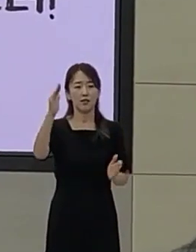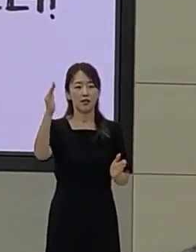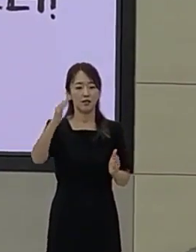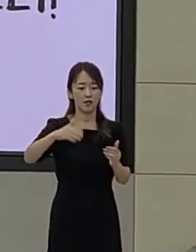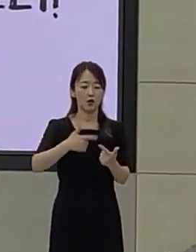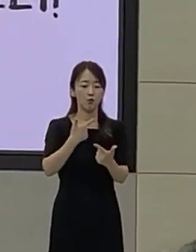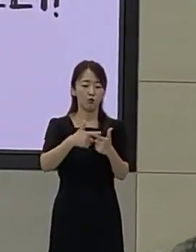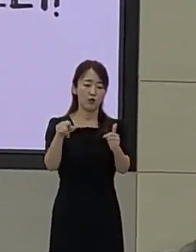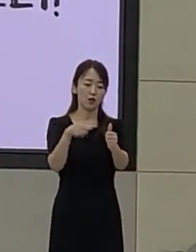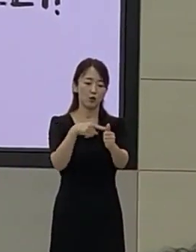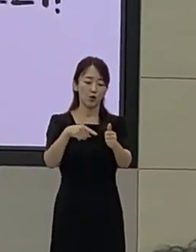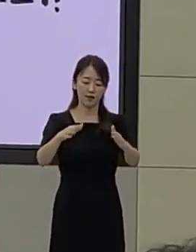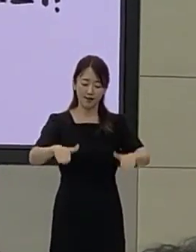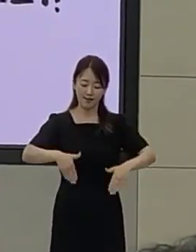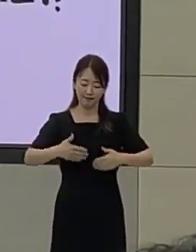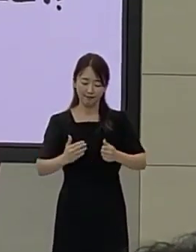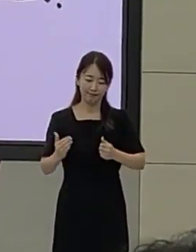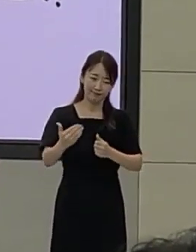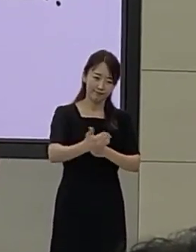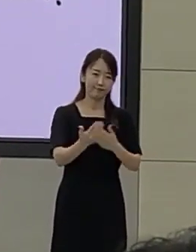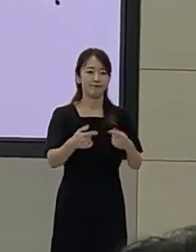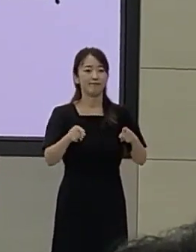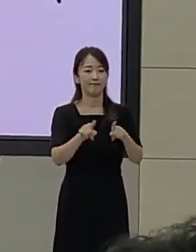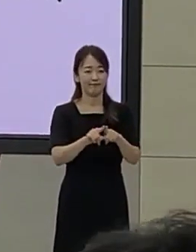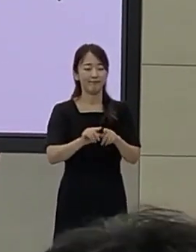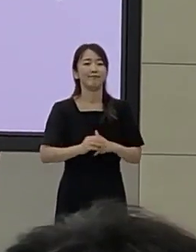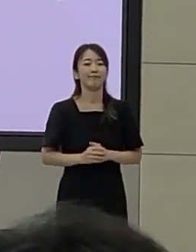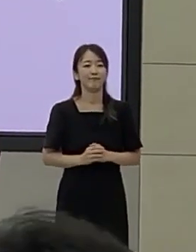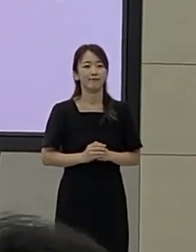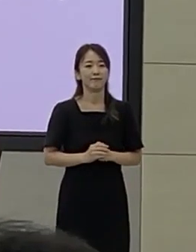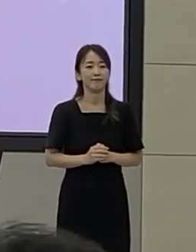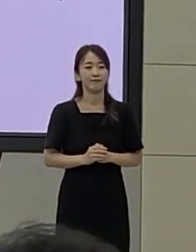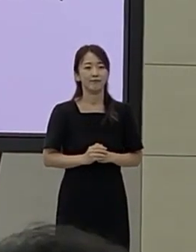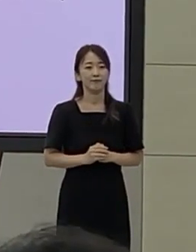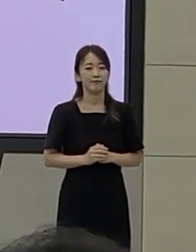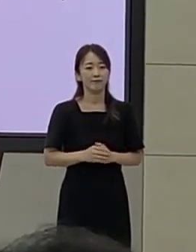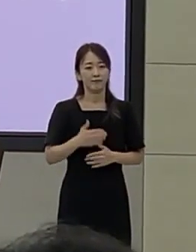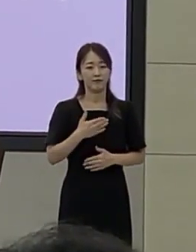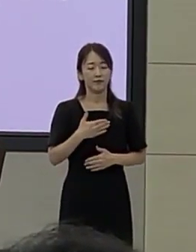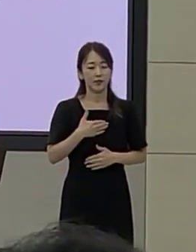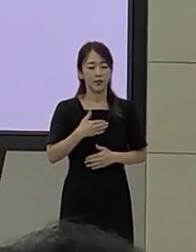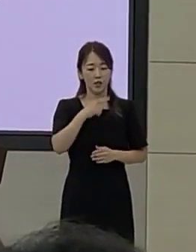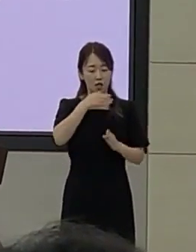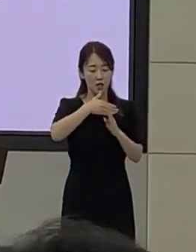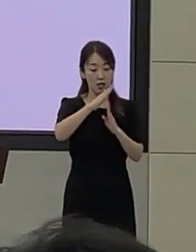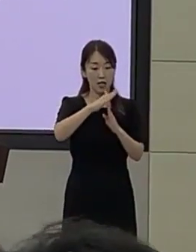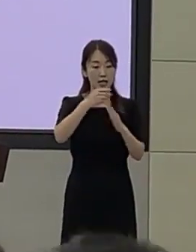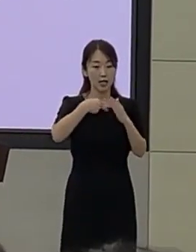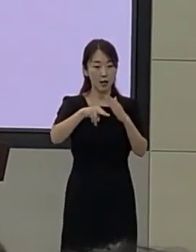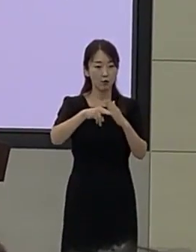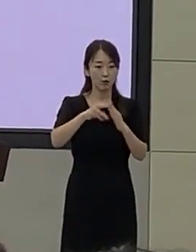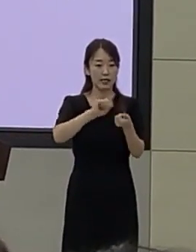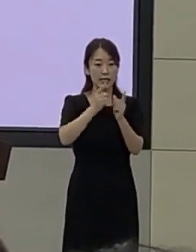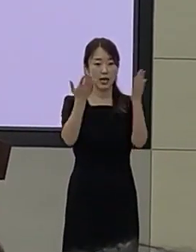아이들을 부산교육이 따뜻하게 품고 함께 하겠습니다. 저는 탈북민